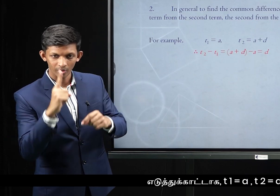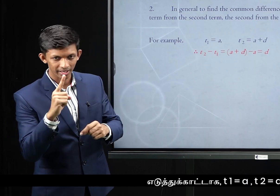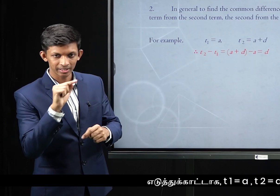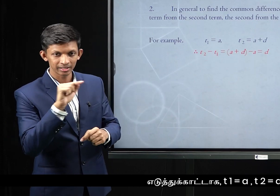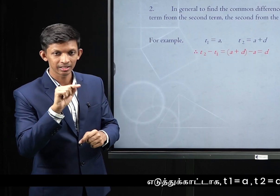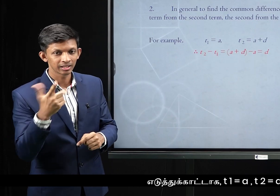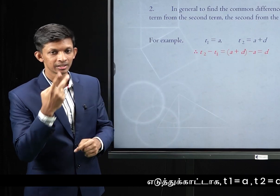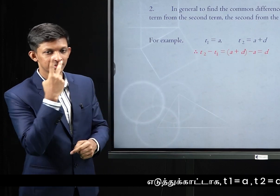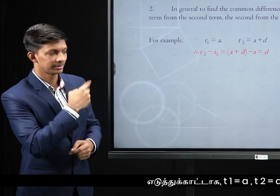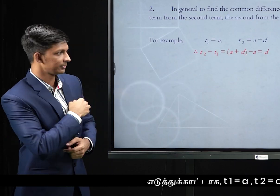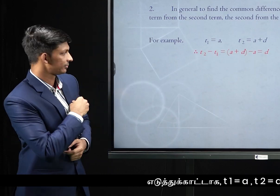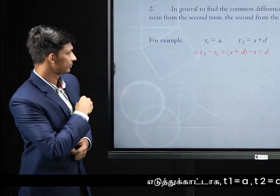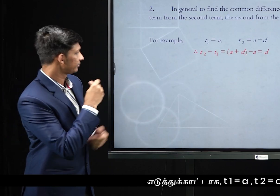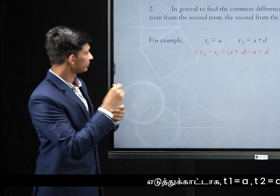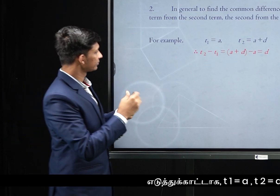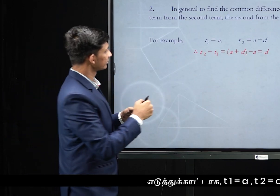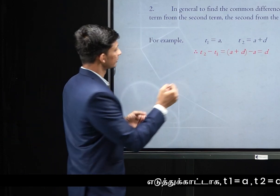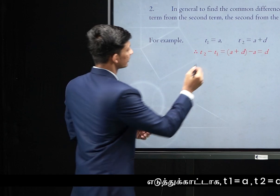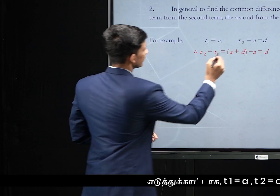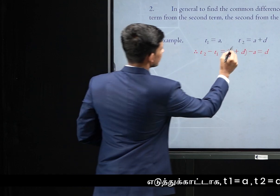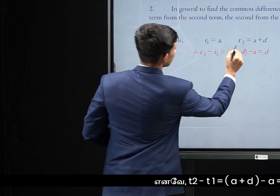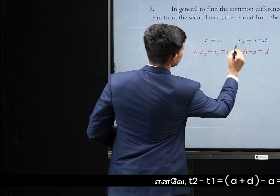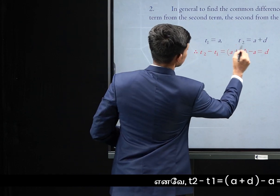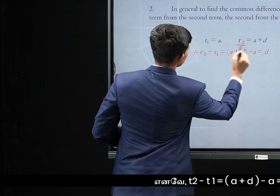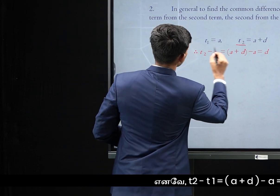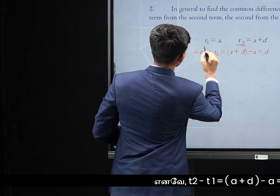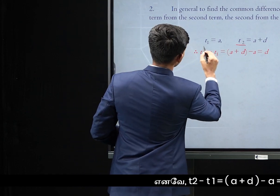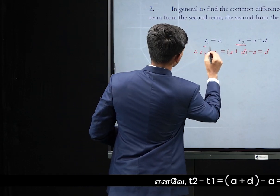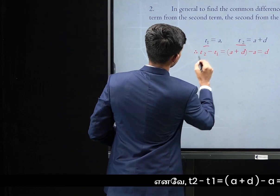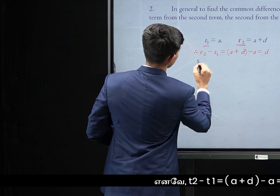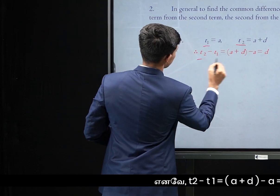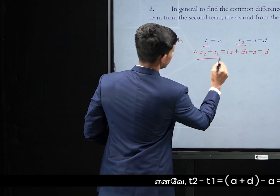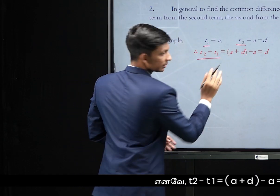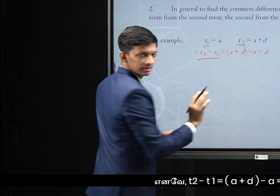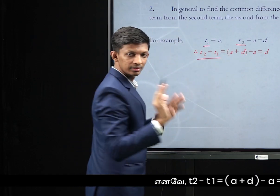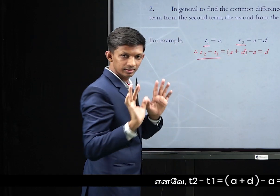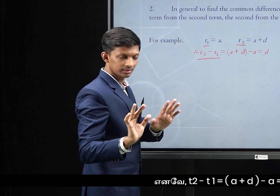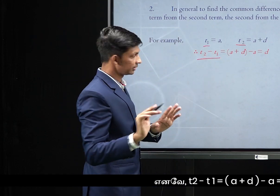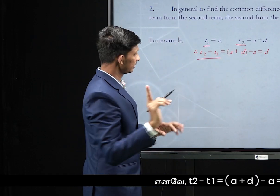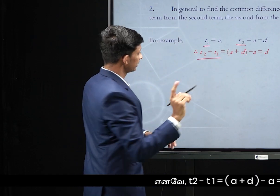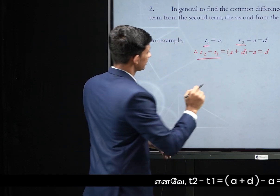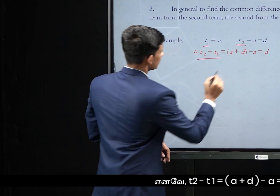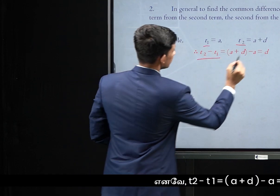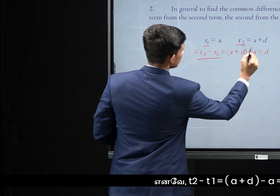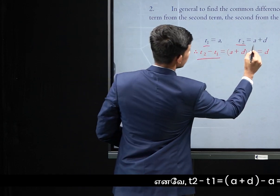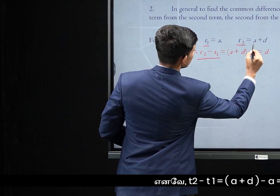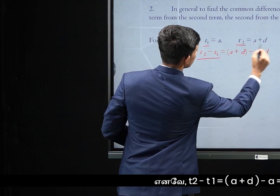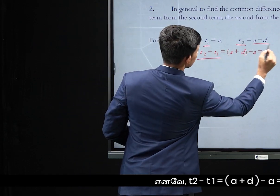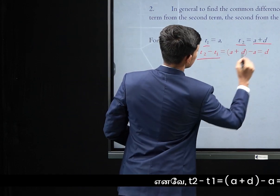கீழ் இலக்கு 2 ஈடு ஏ கூட்டல் டி. எனவே டி கீழ் இலக்கு 2 கழித்தல் டி கீழ்